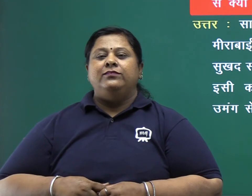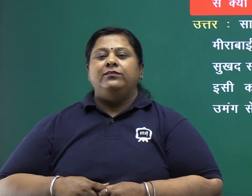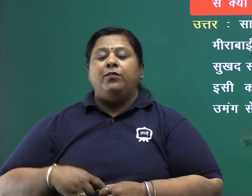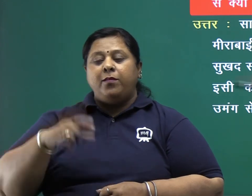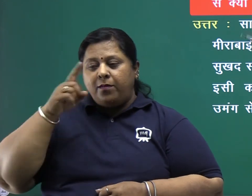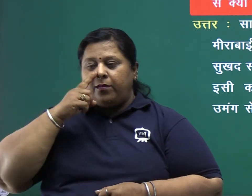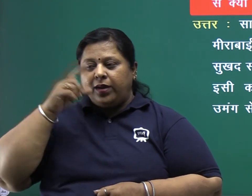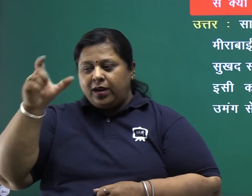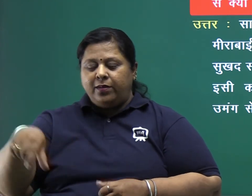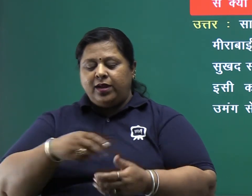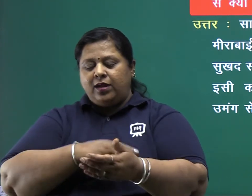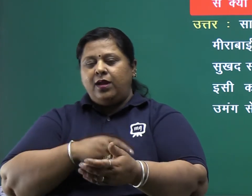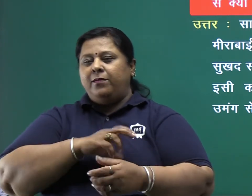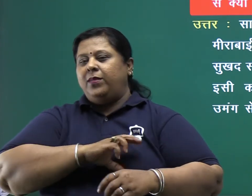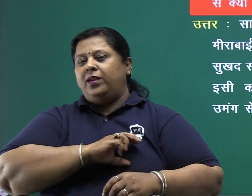मीराबाई का मन